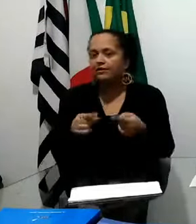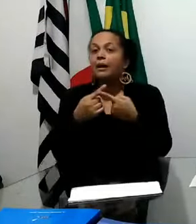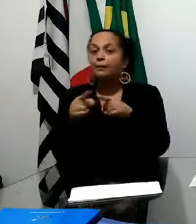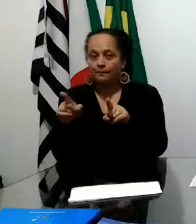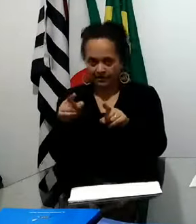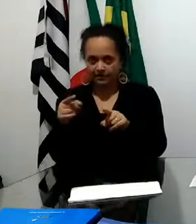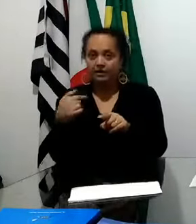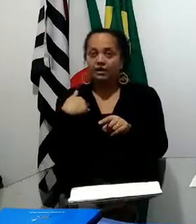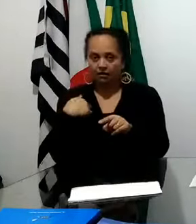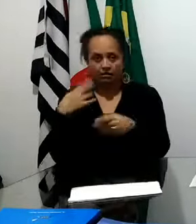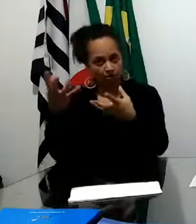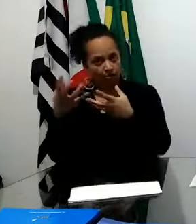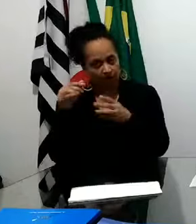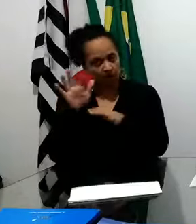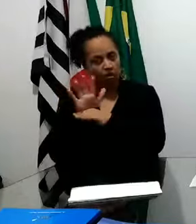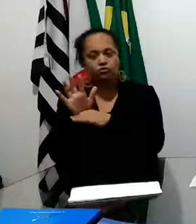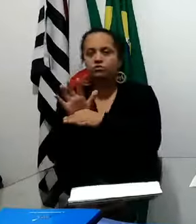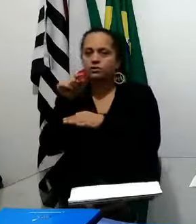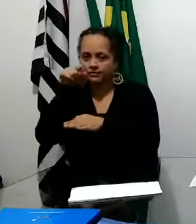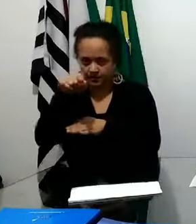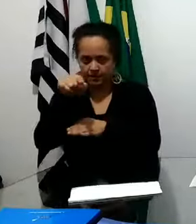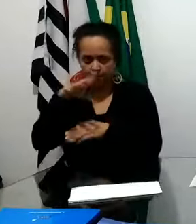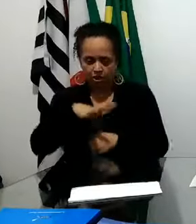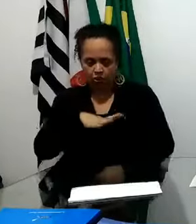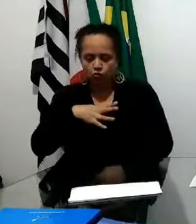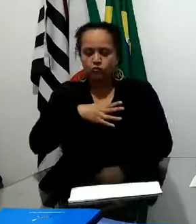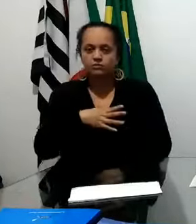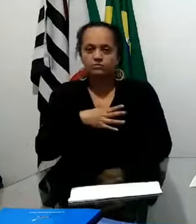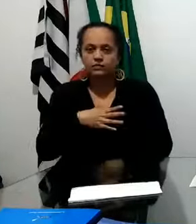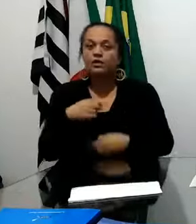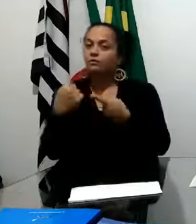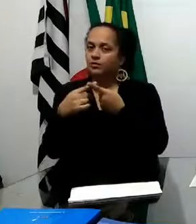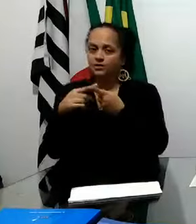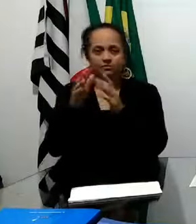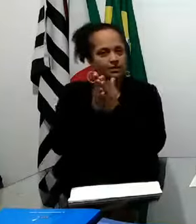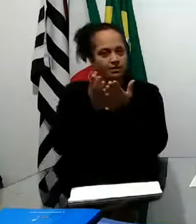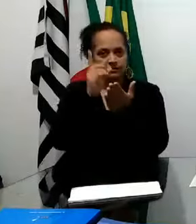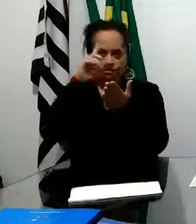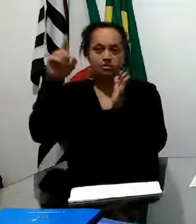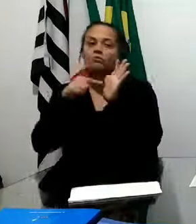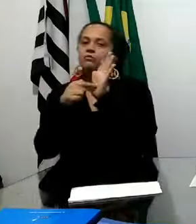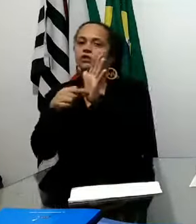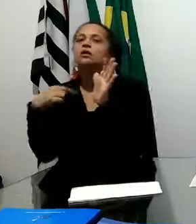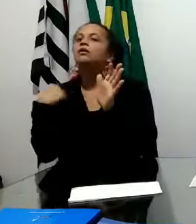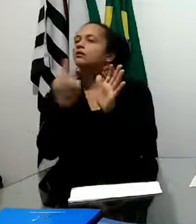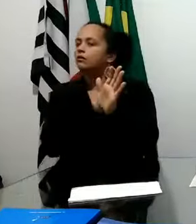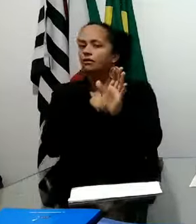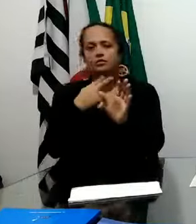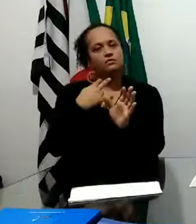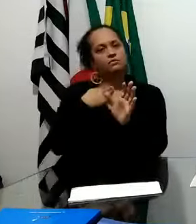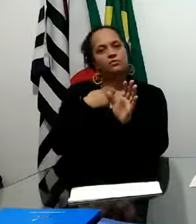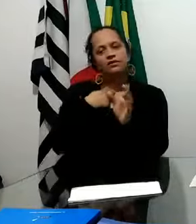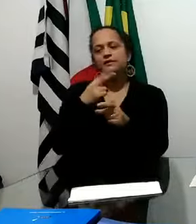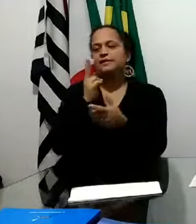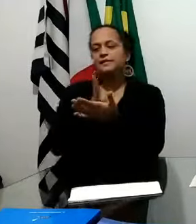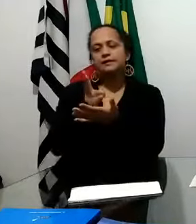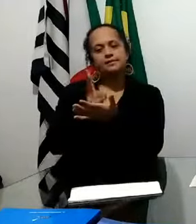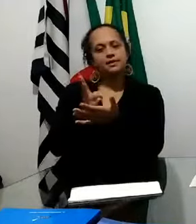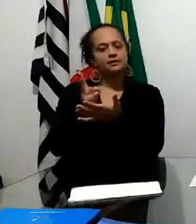Bíblia diz que nós não devemos viver na prática do pecado. Se você e eu pecarmos, a Bíblia diz, filhinhos,